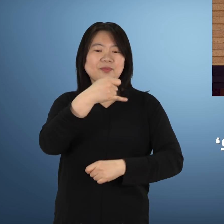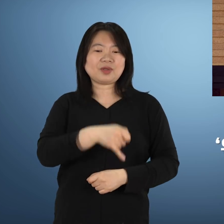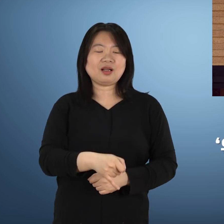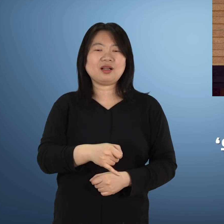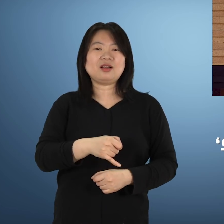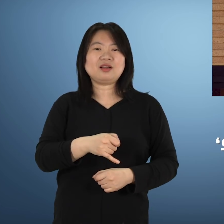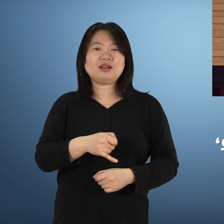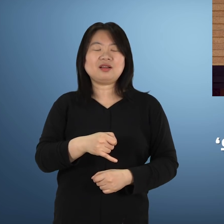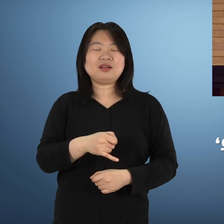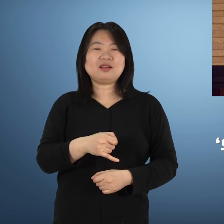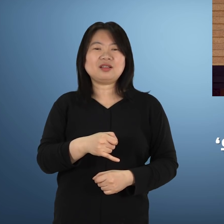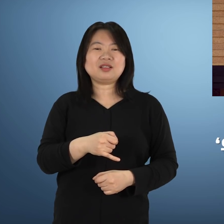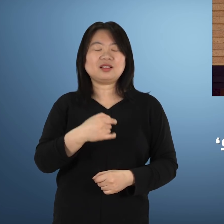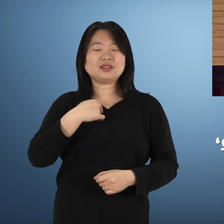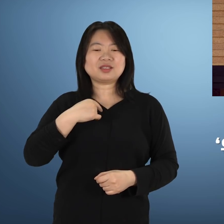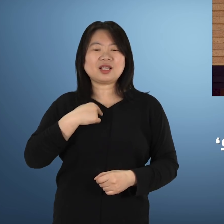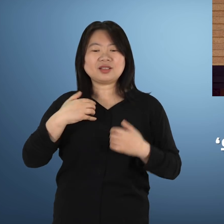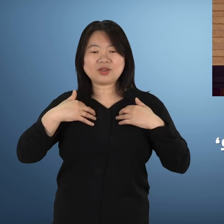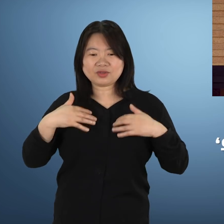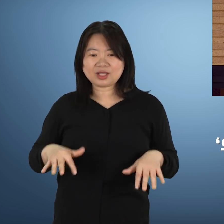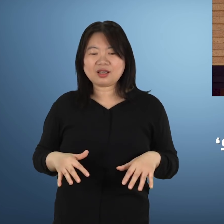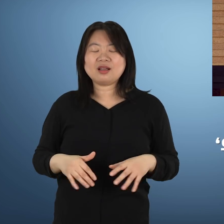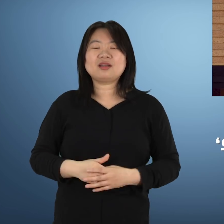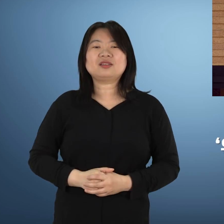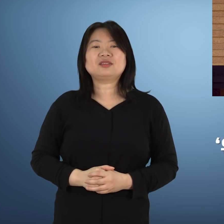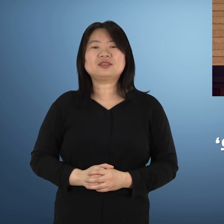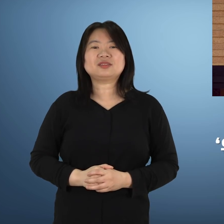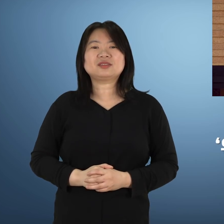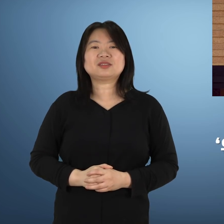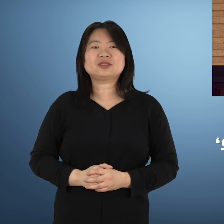내 무능력함, 내 연약함을